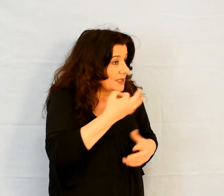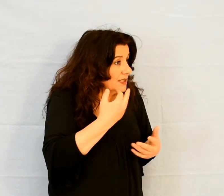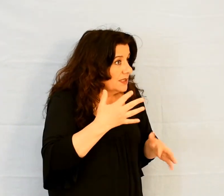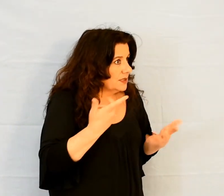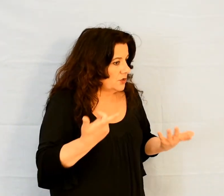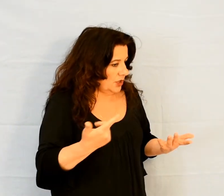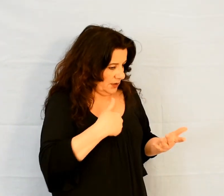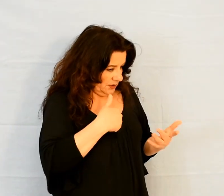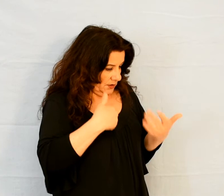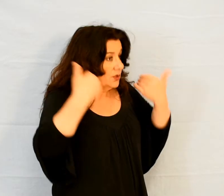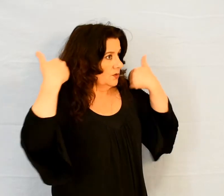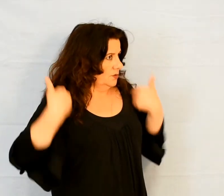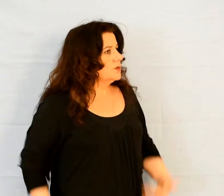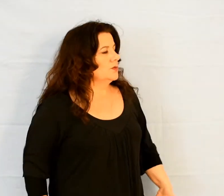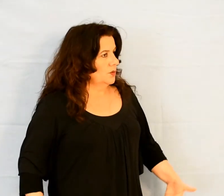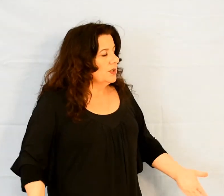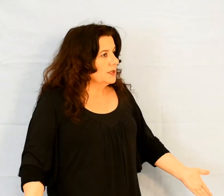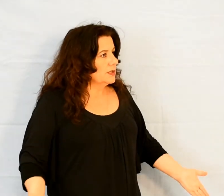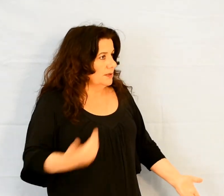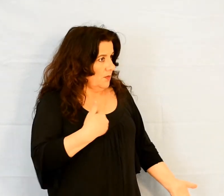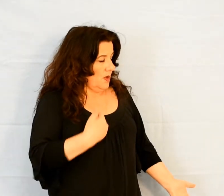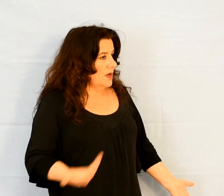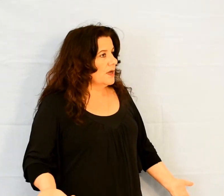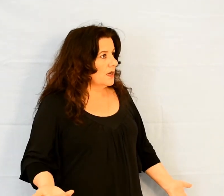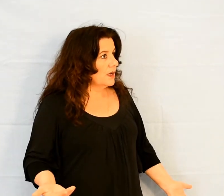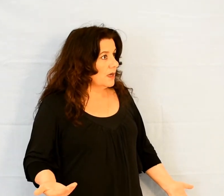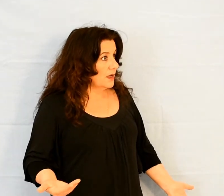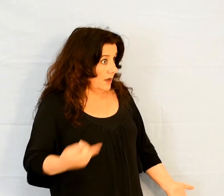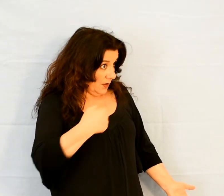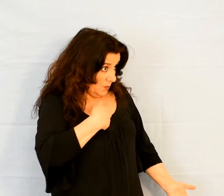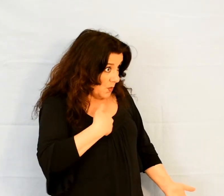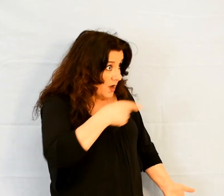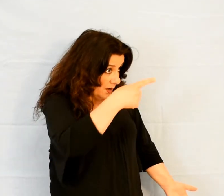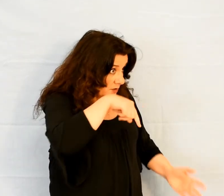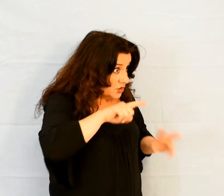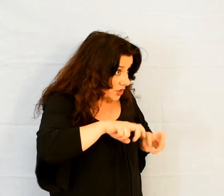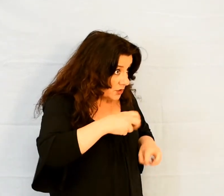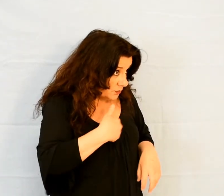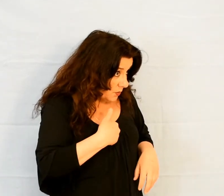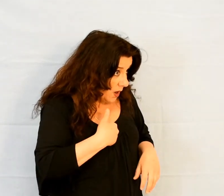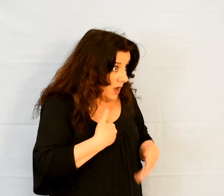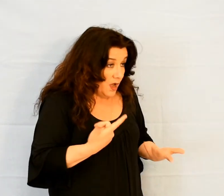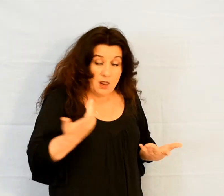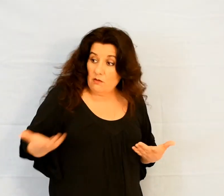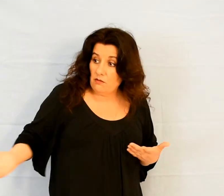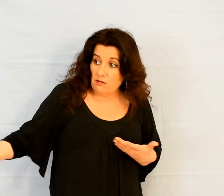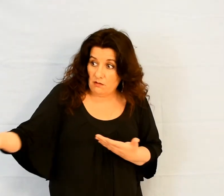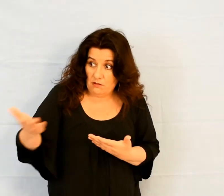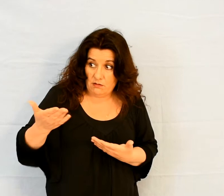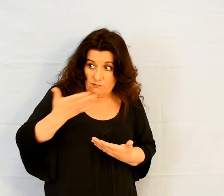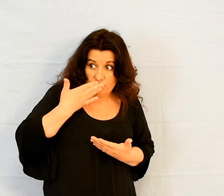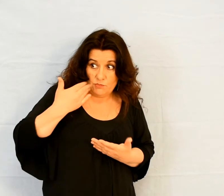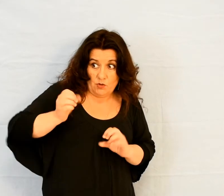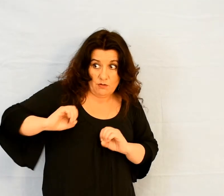c'est moi, je le suis. Si c'est bien moi que vous cherchez, ceux-là, laissez-les partir. »